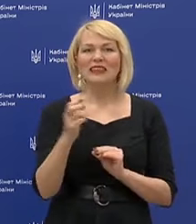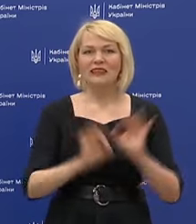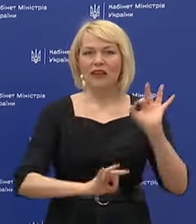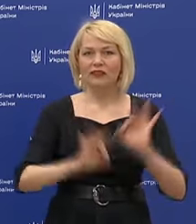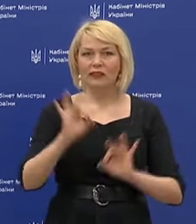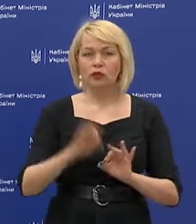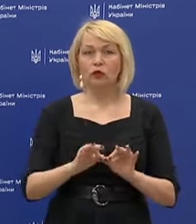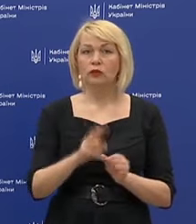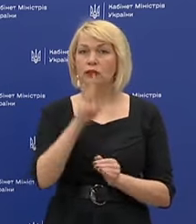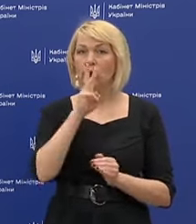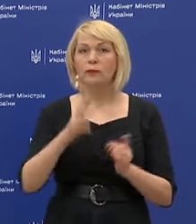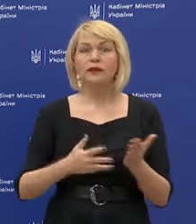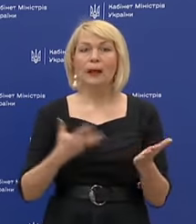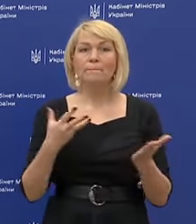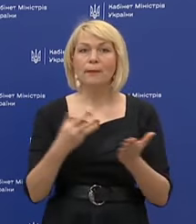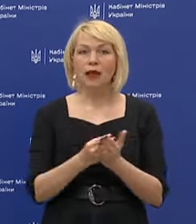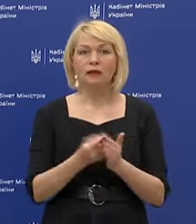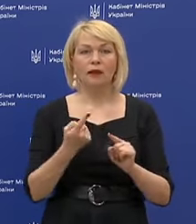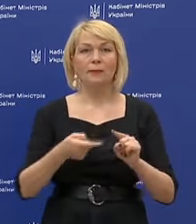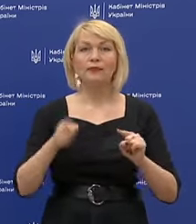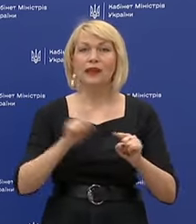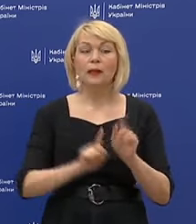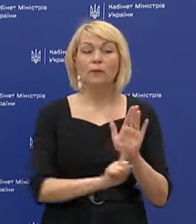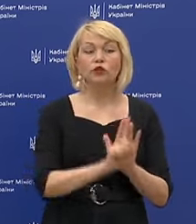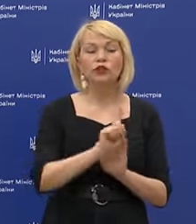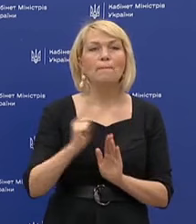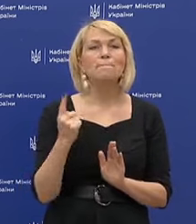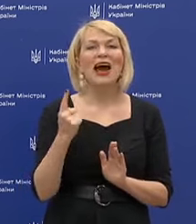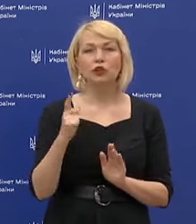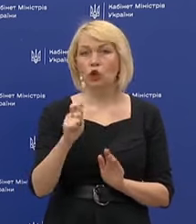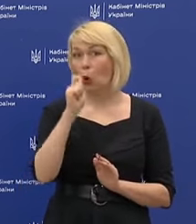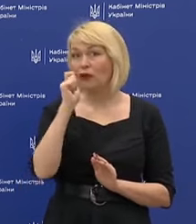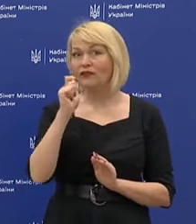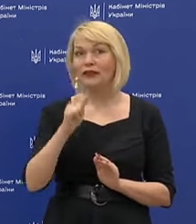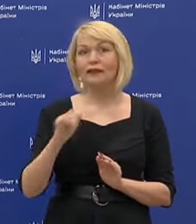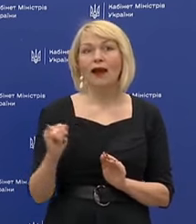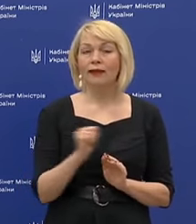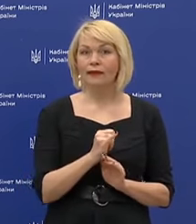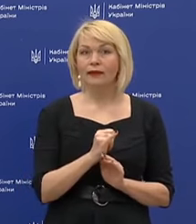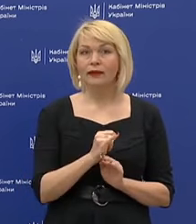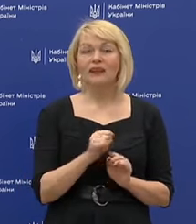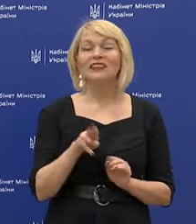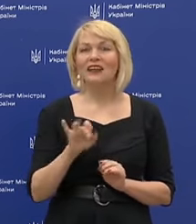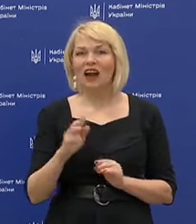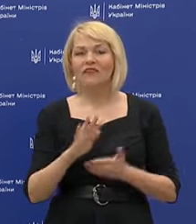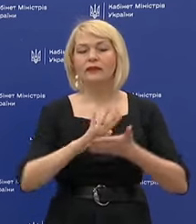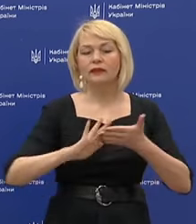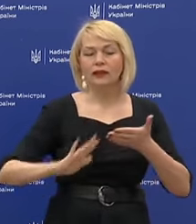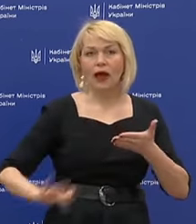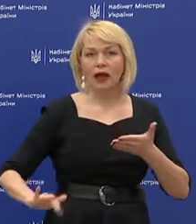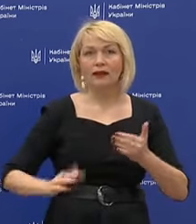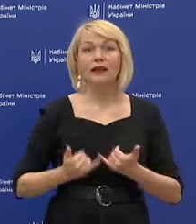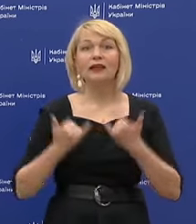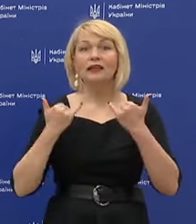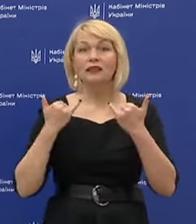300%. Заробітні плати, які починаючи з 1 квітня і травень і далі,